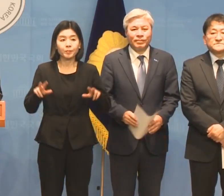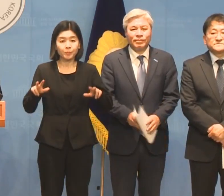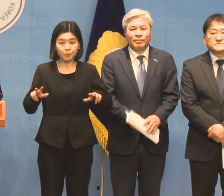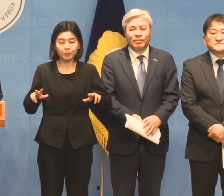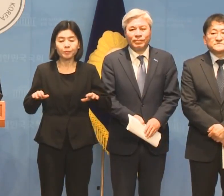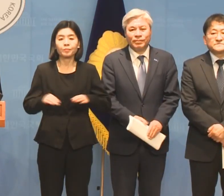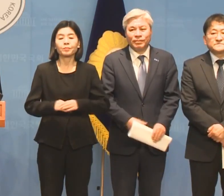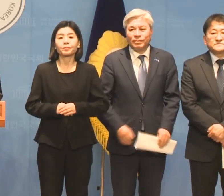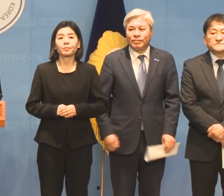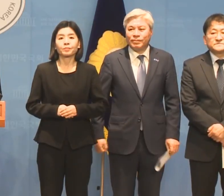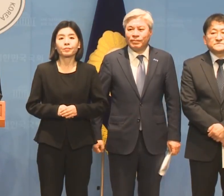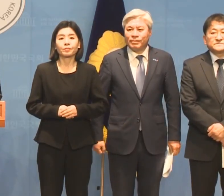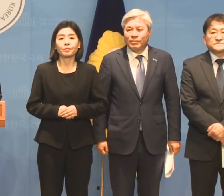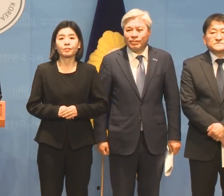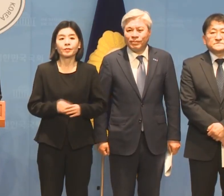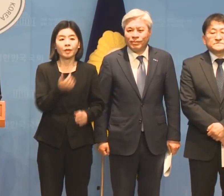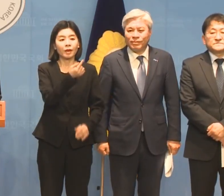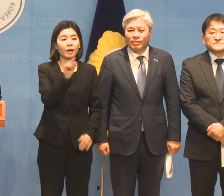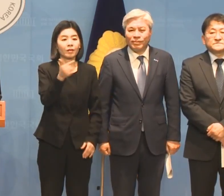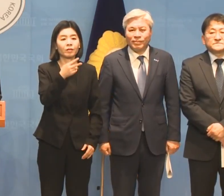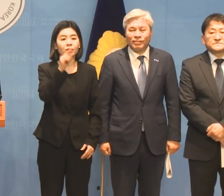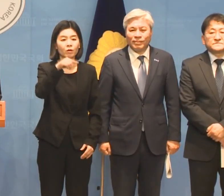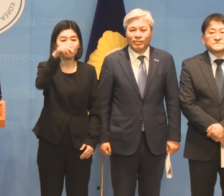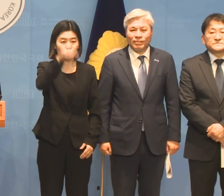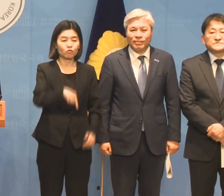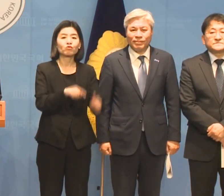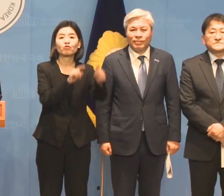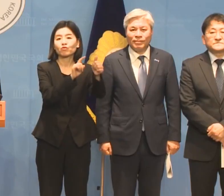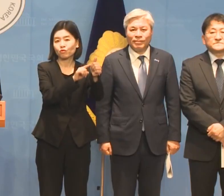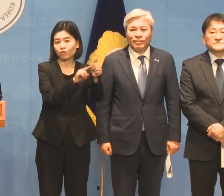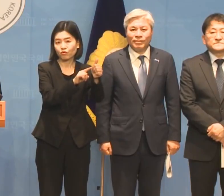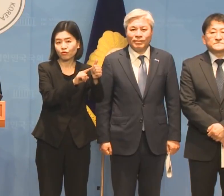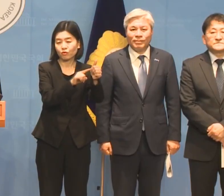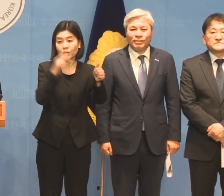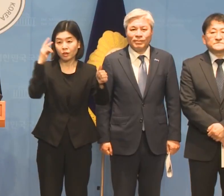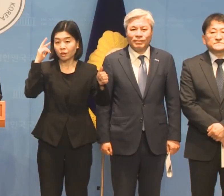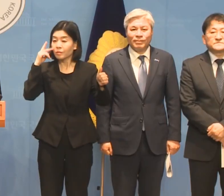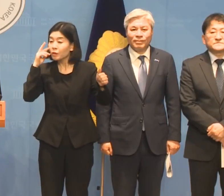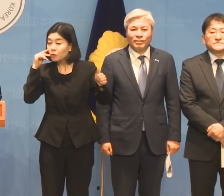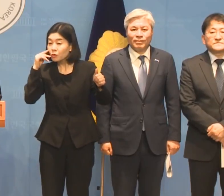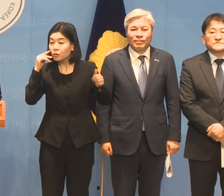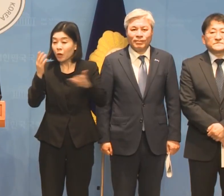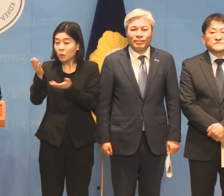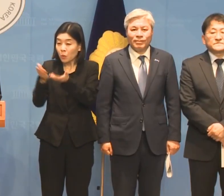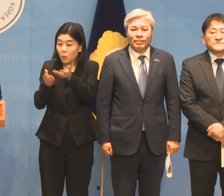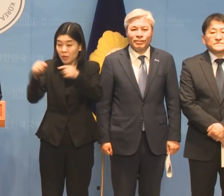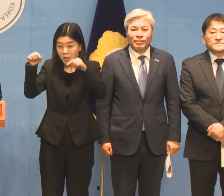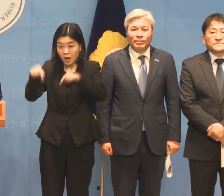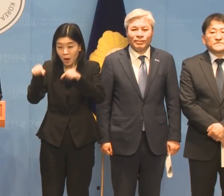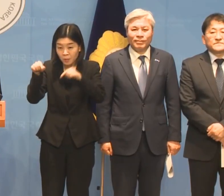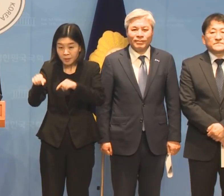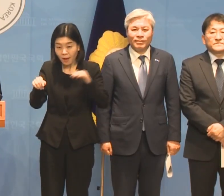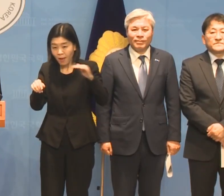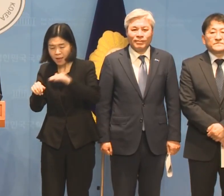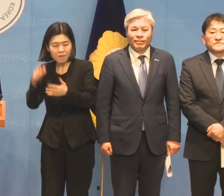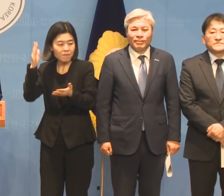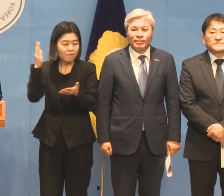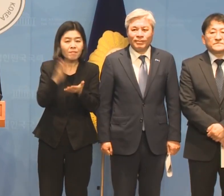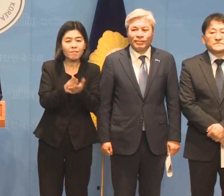지금부터 한덕수는 대미 통상협상에서 즉각 손을 떼라는